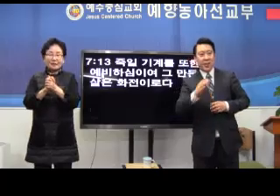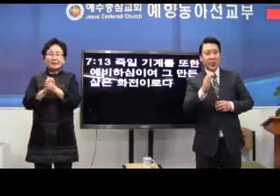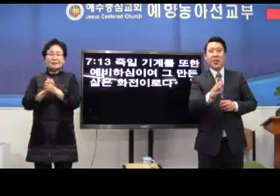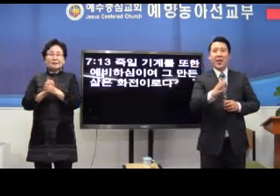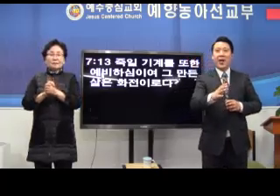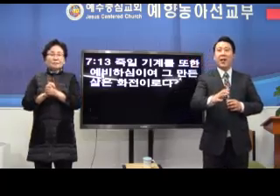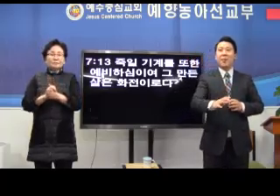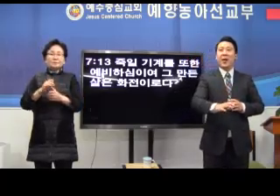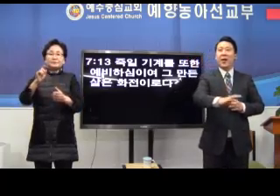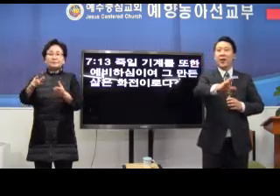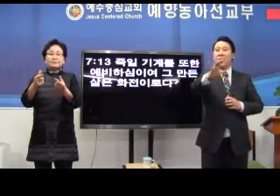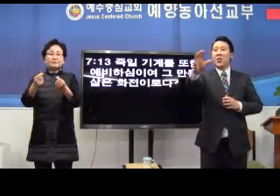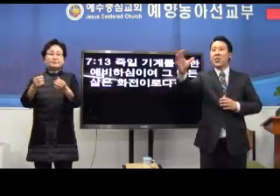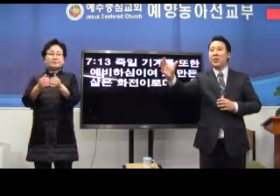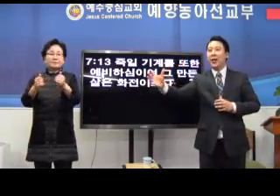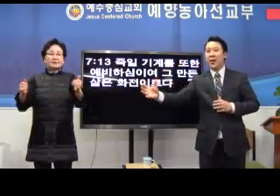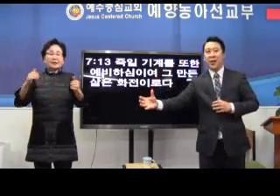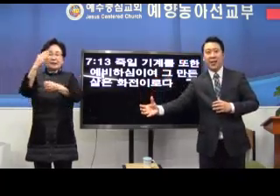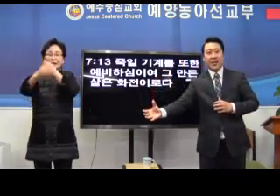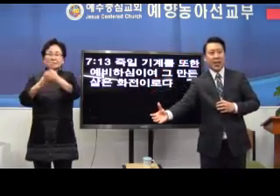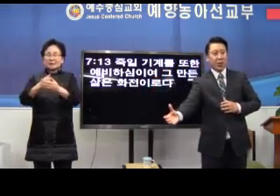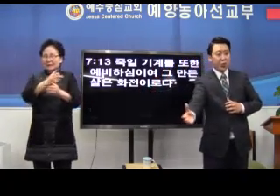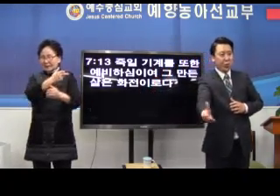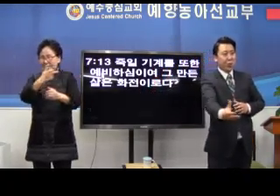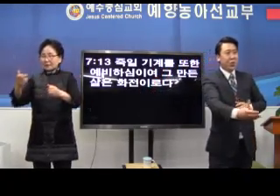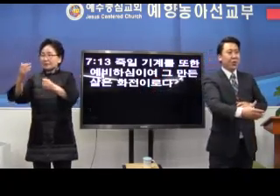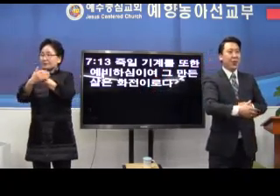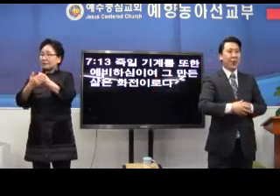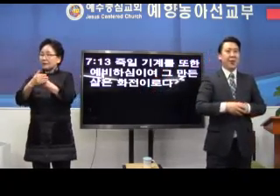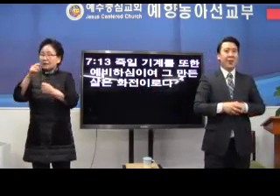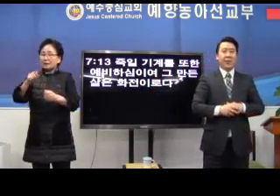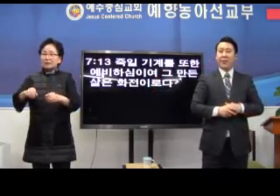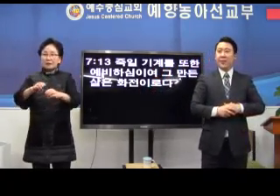그런 자에게 하나님의 크신 은혜가 이 땅에서도 이루어지는 거예요.